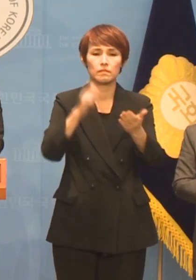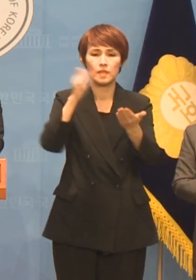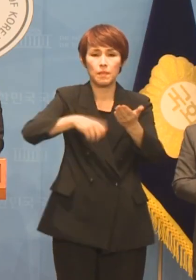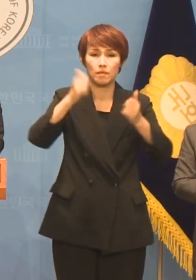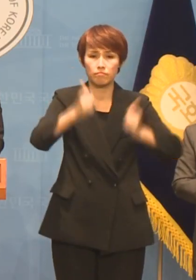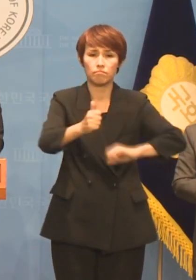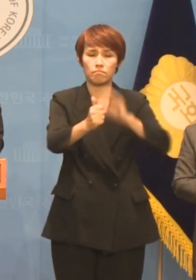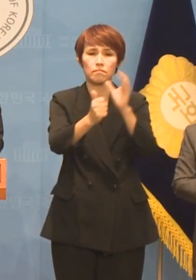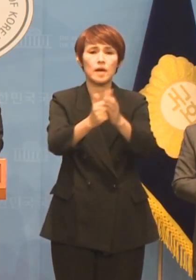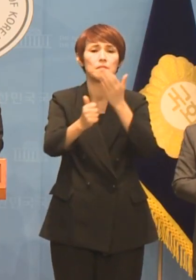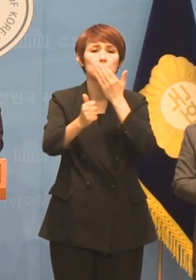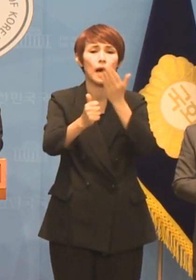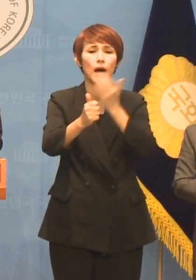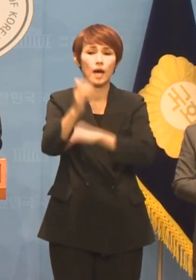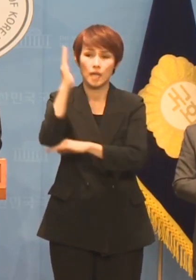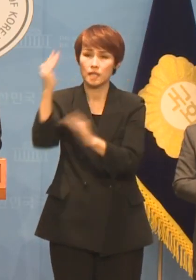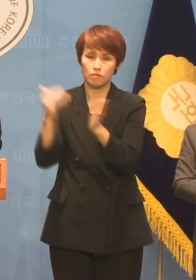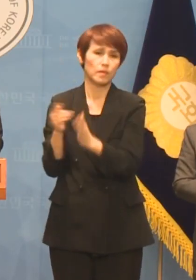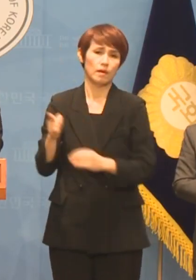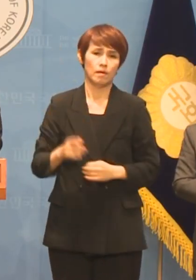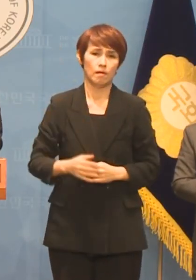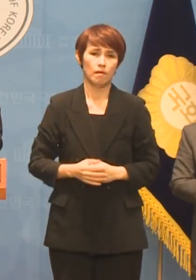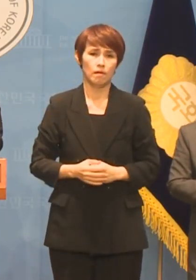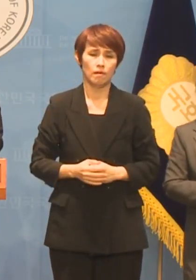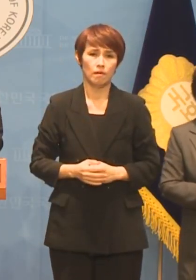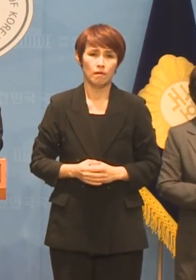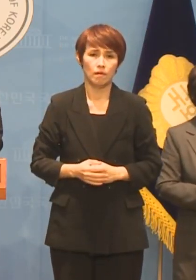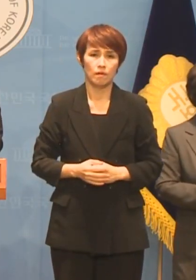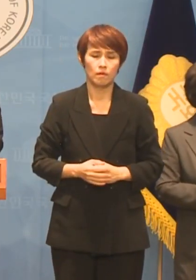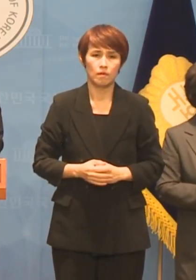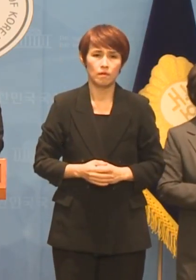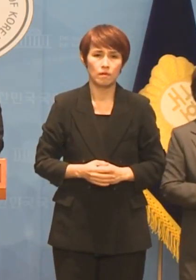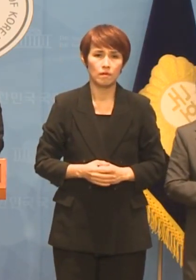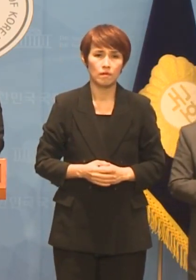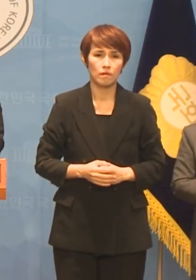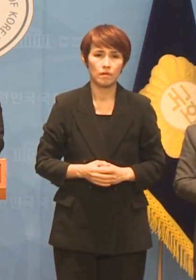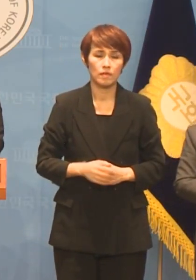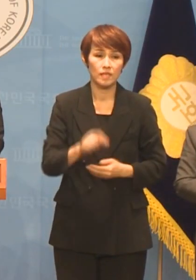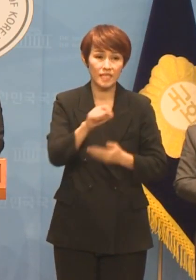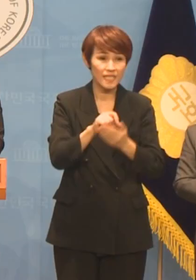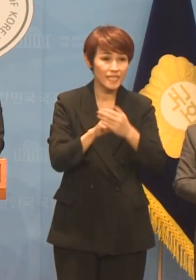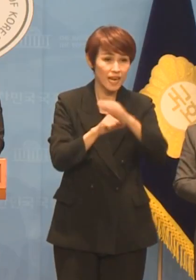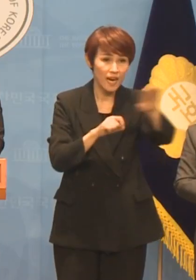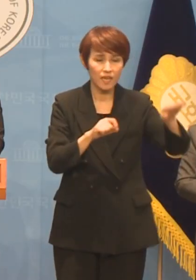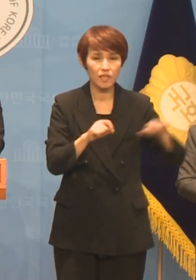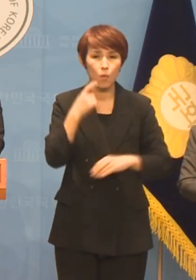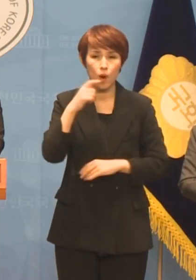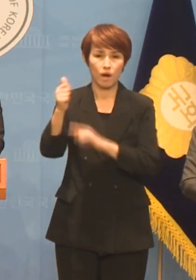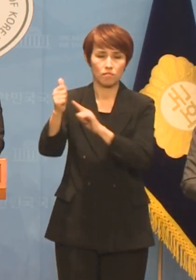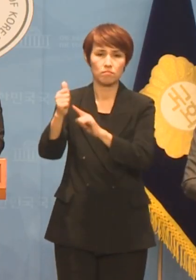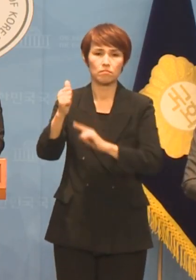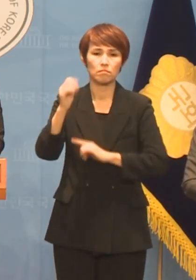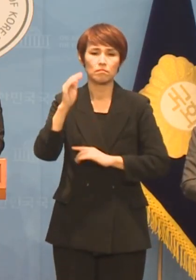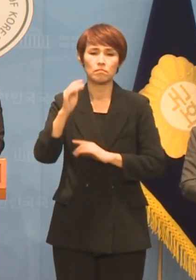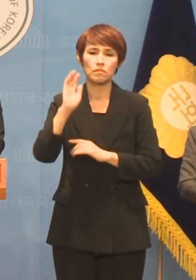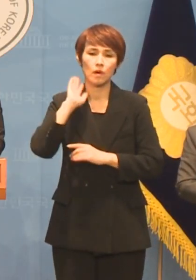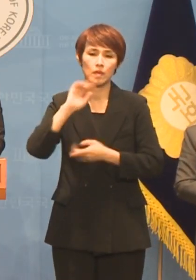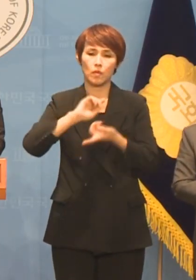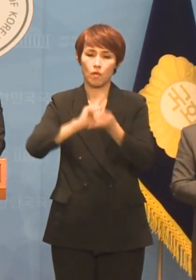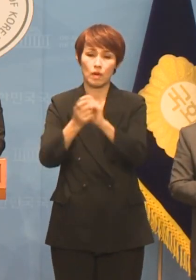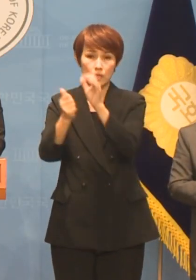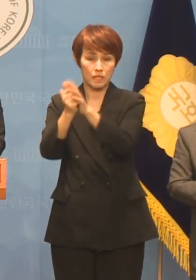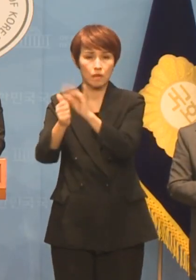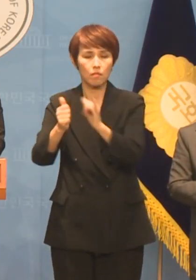헌법재판관을 임명할 수 있다고 주장한 것입니다. 또한 당시 기자들이 황교안 권한대행이 헌법재판관을 임명할